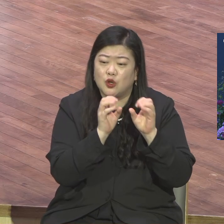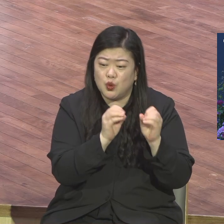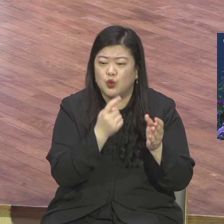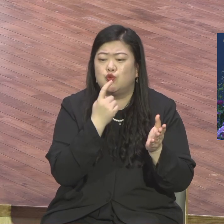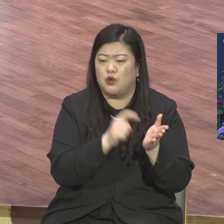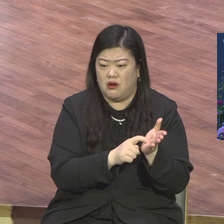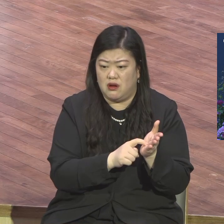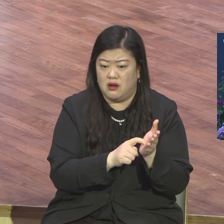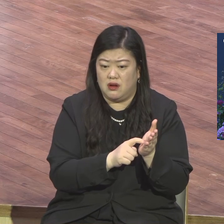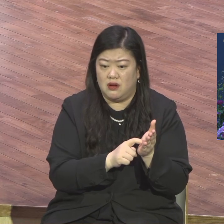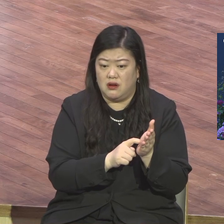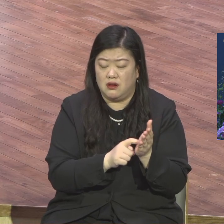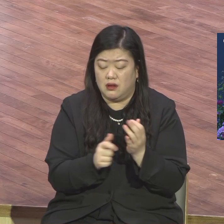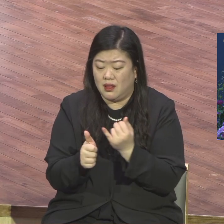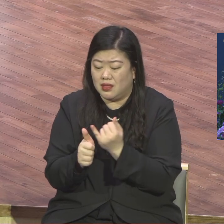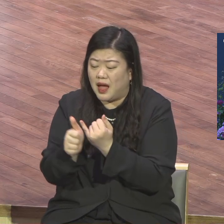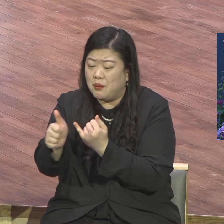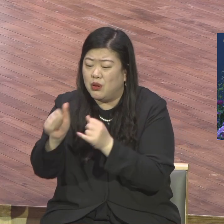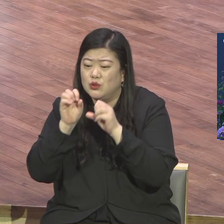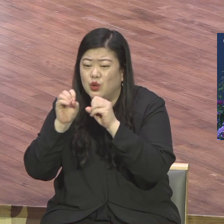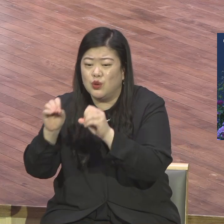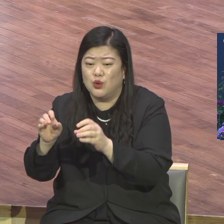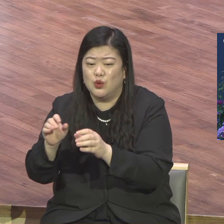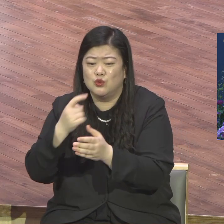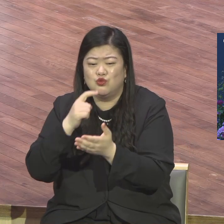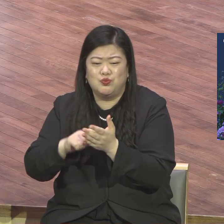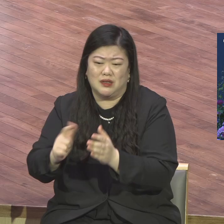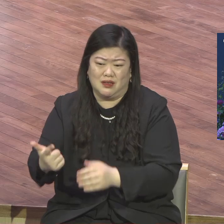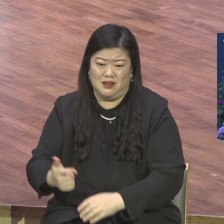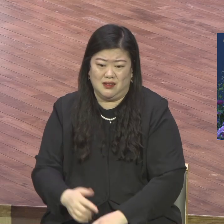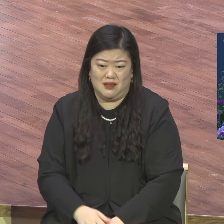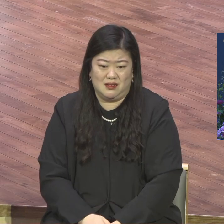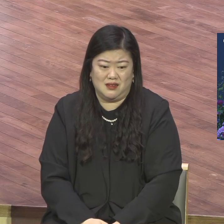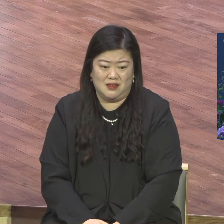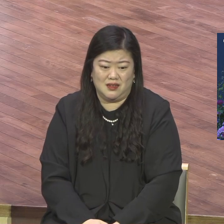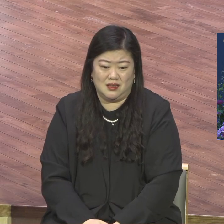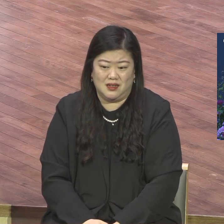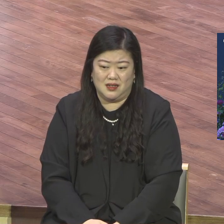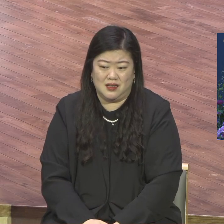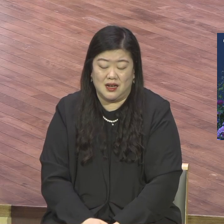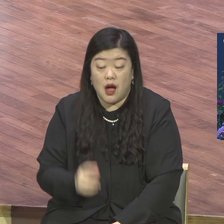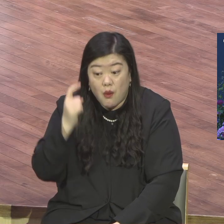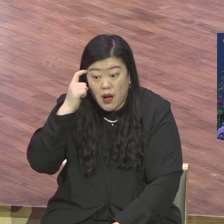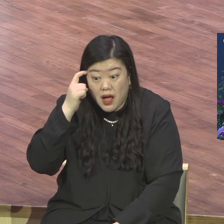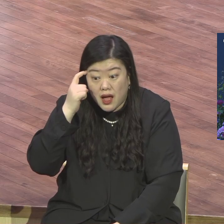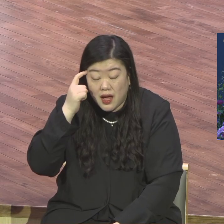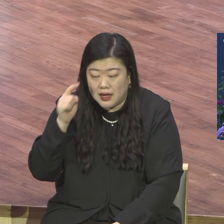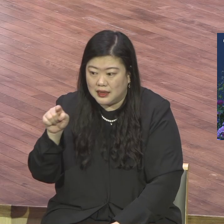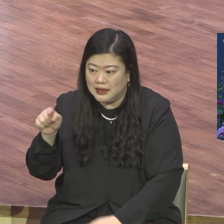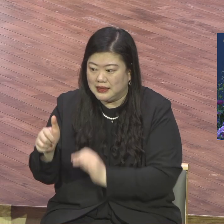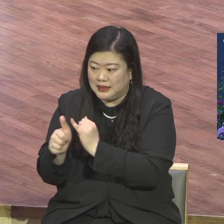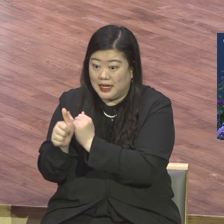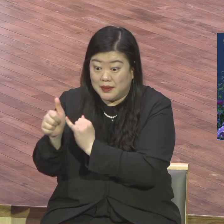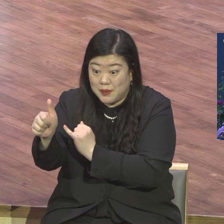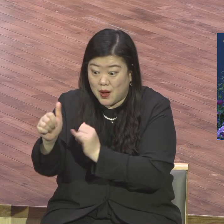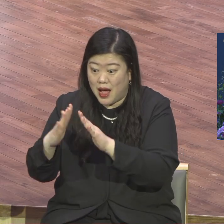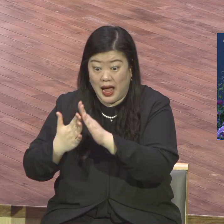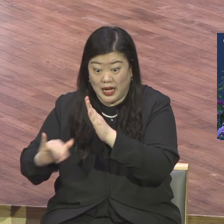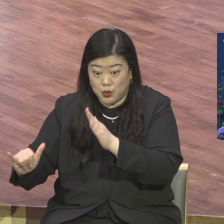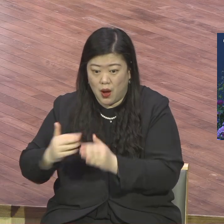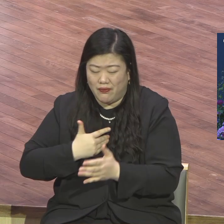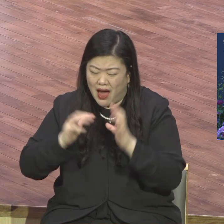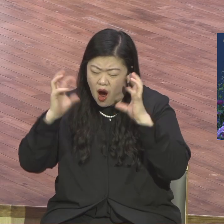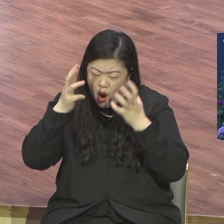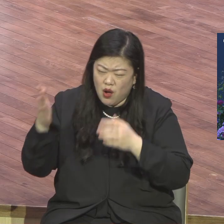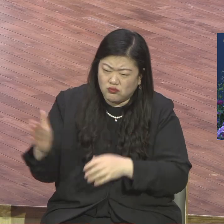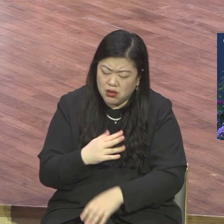가족들, 제일 친한 친구들. 뭐 뻔히 뭐 내 속 다 아니까, 내가 살은 거 다 아니까 그 선입견